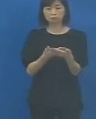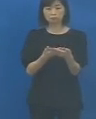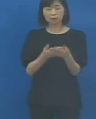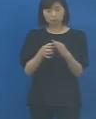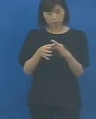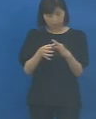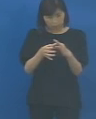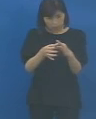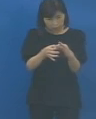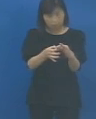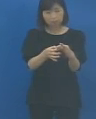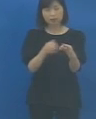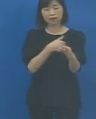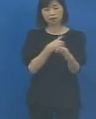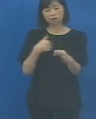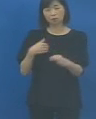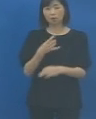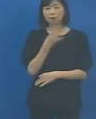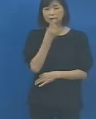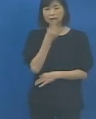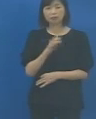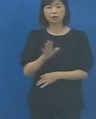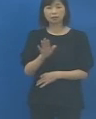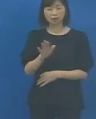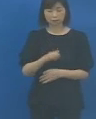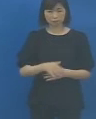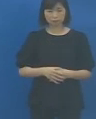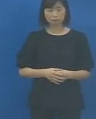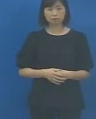続けていけるのではないかと期待をしております。